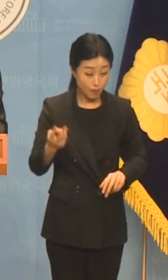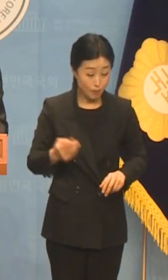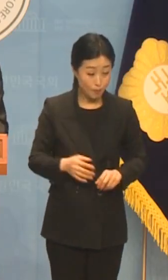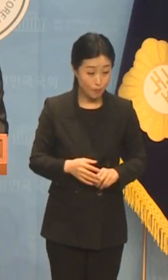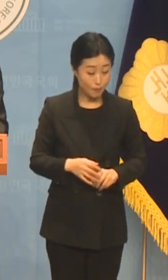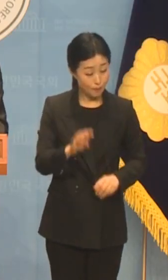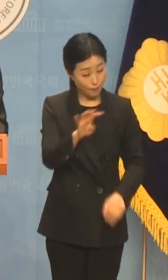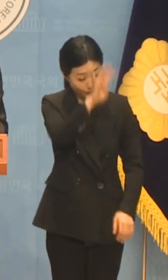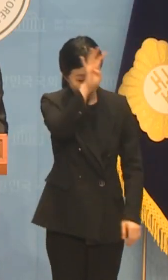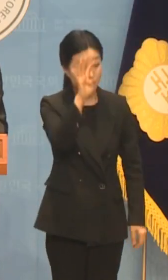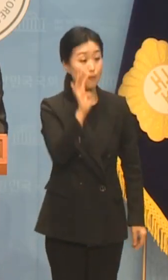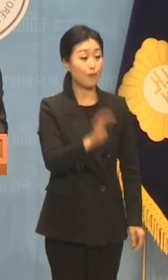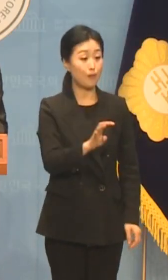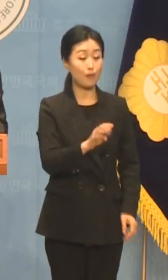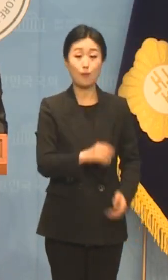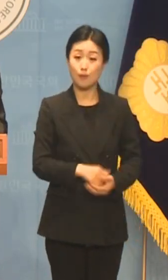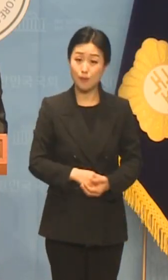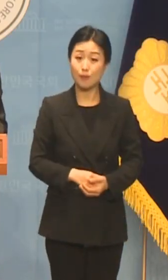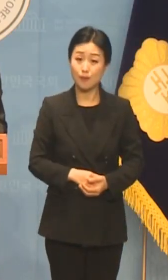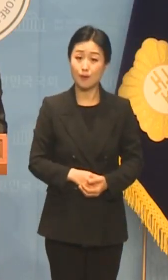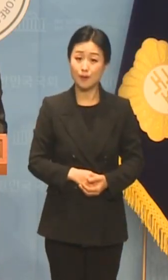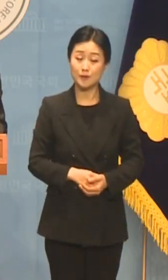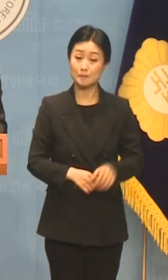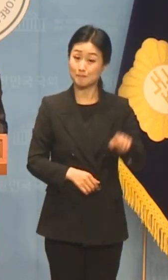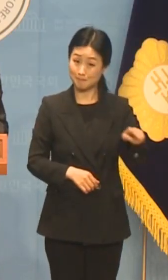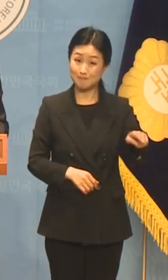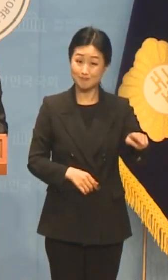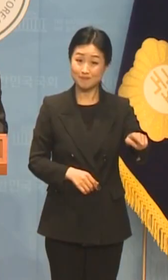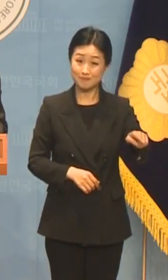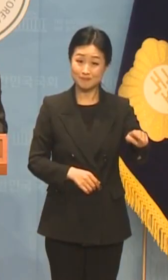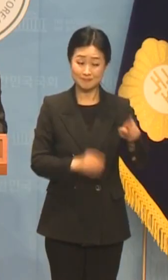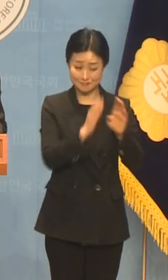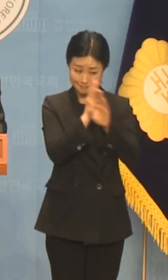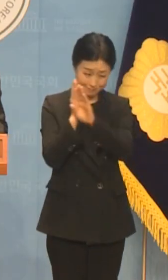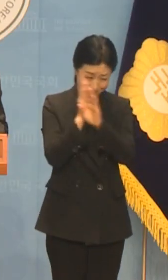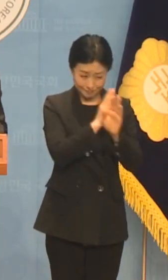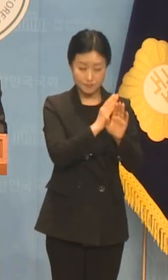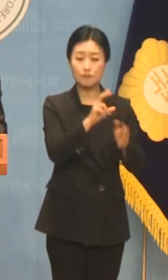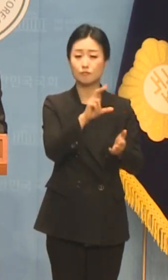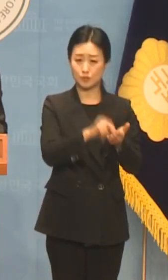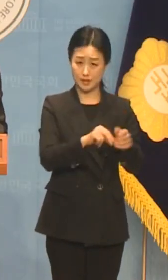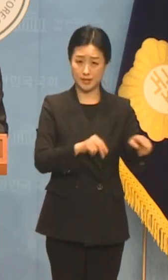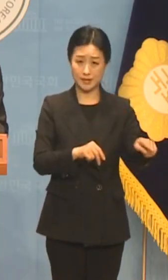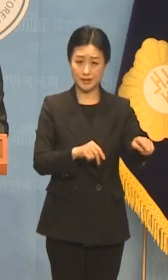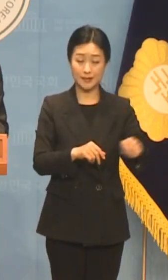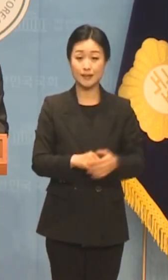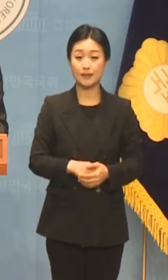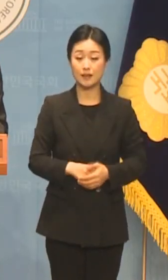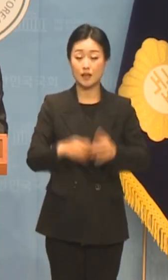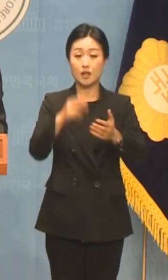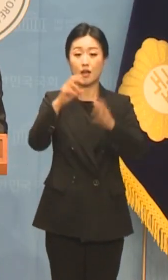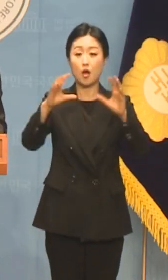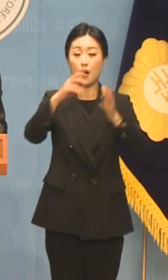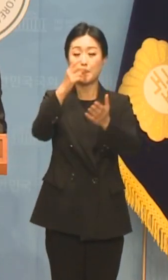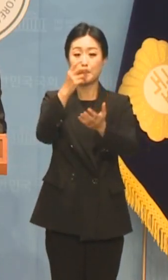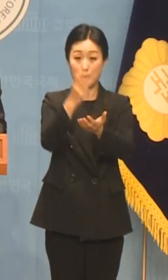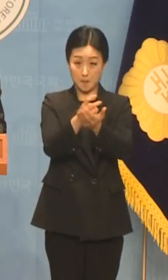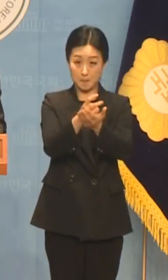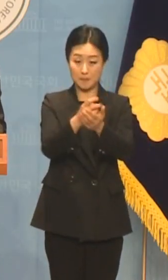정반대의 주장을 펼치는 것은 명백한 이중잣대입니다. 헌법재판관